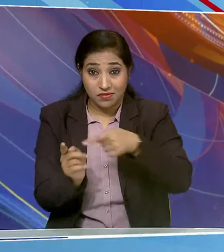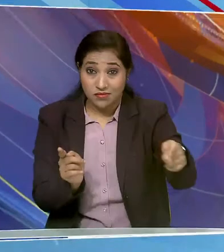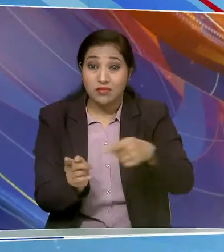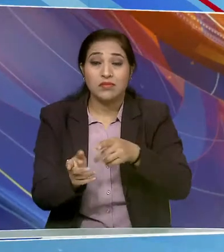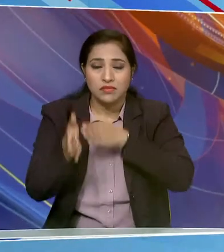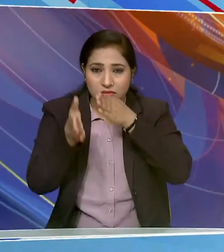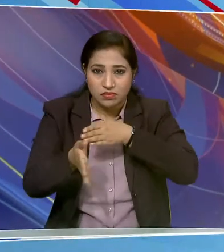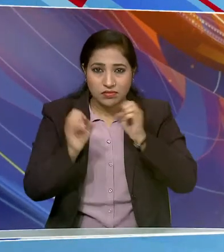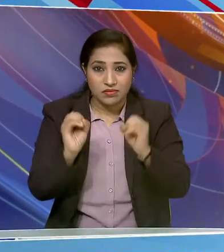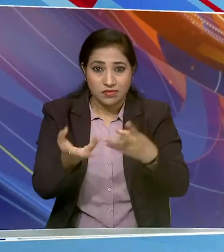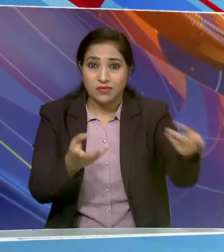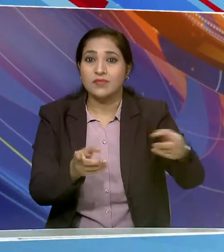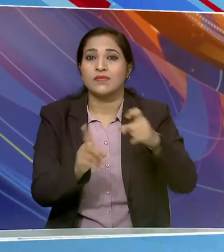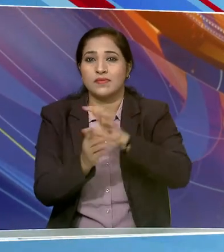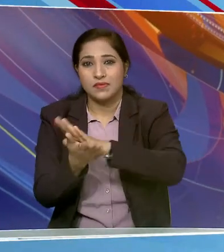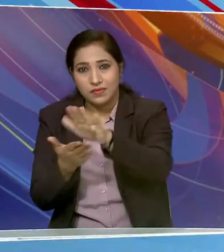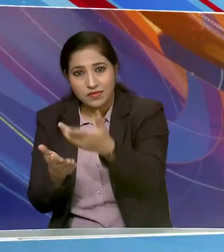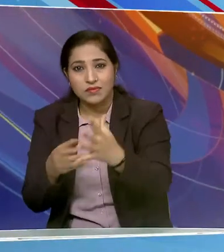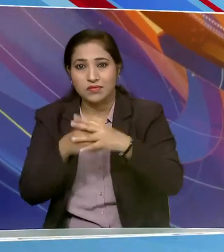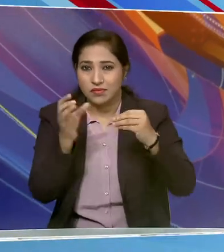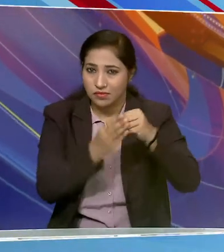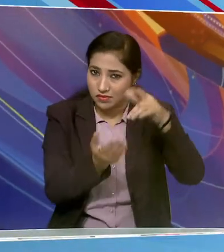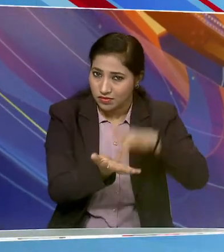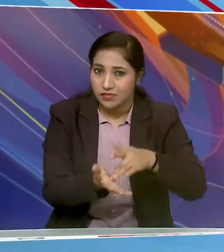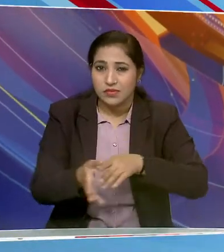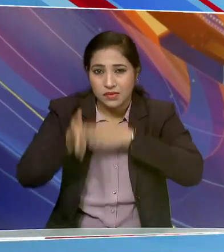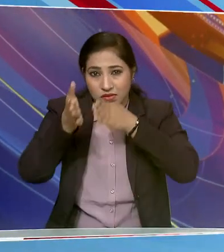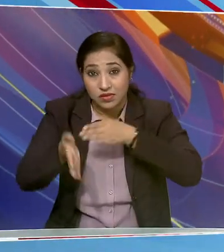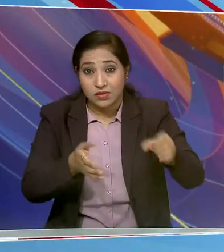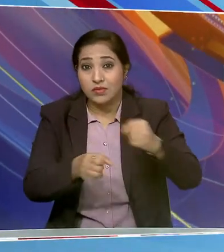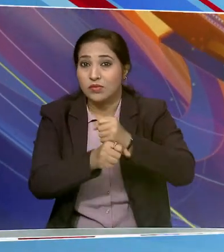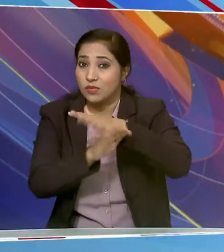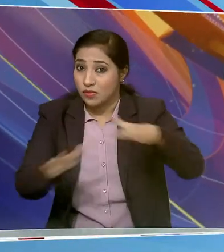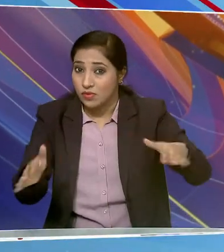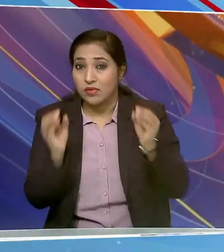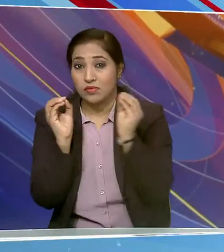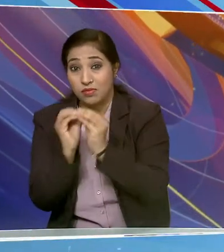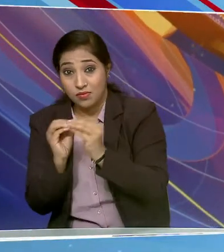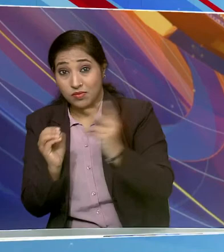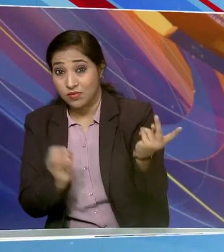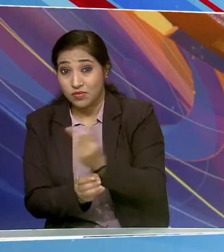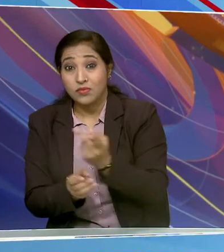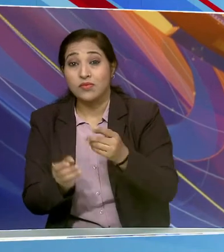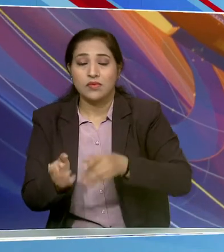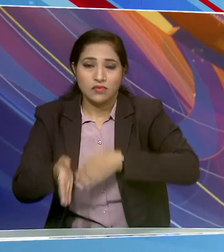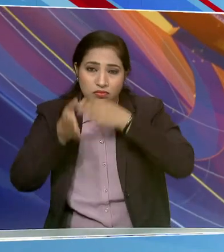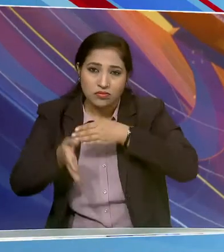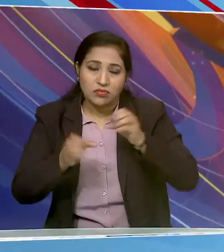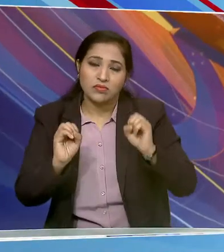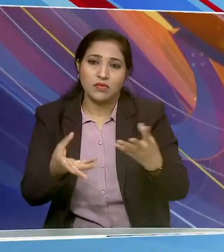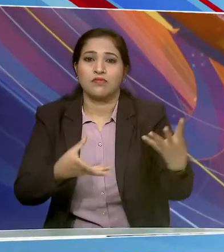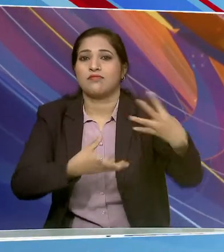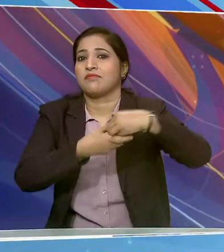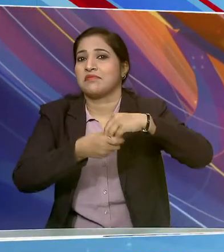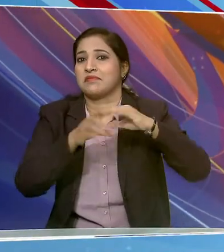एक्सप्रेस, धारवाड़ बंगलुरु वंदे भारत एक्सप्रेस और गोवा मुंबई वंदे भारत एक्सप्रेस शामिल हैं।